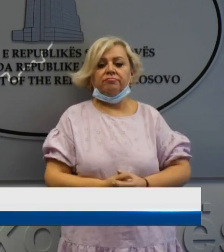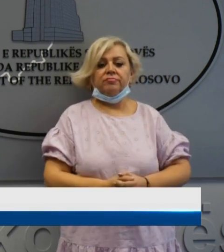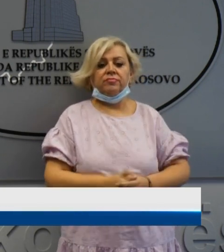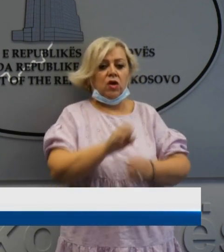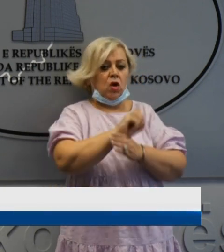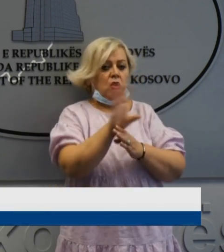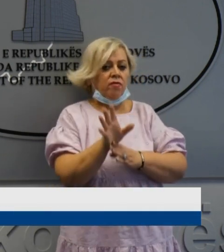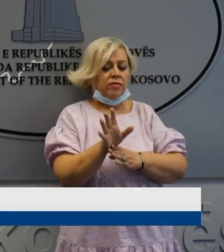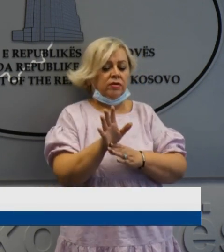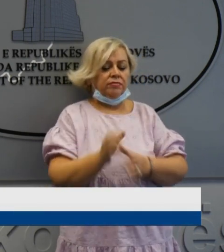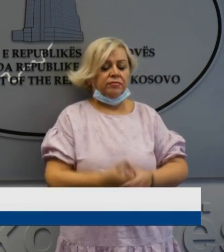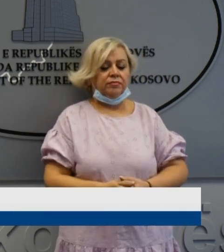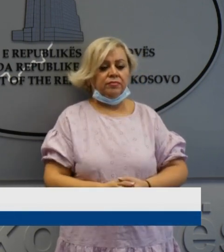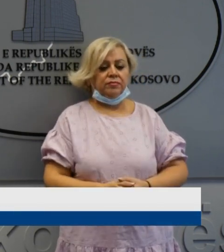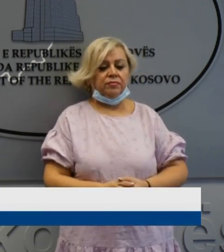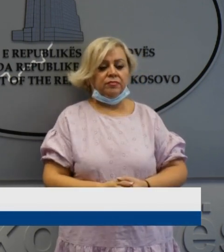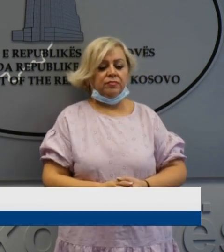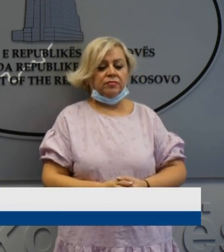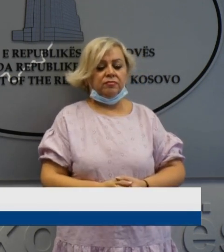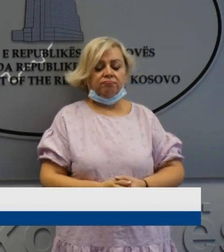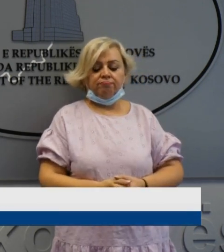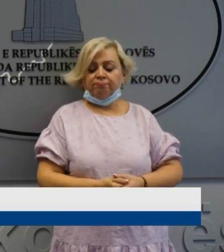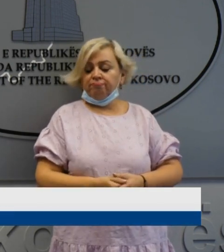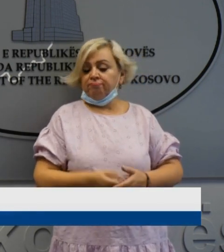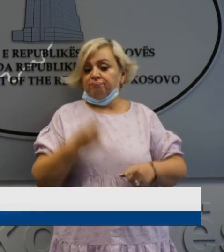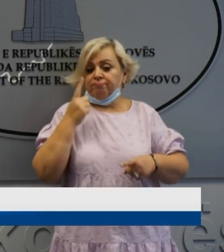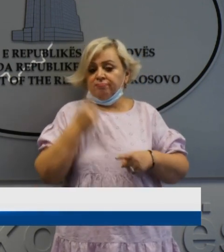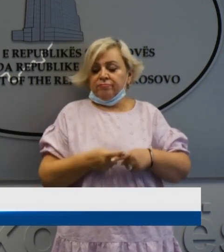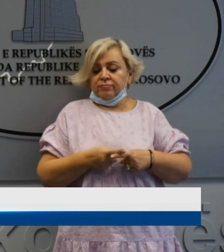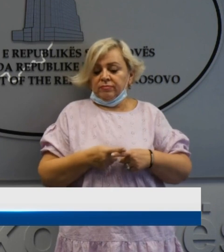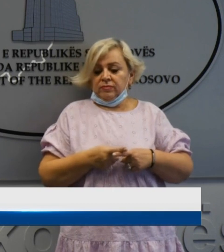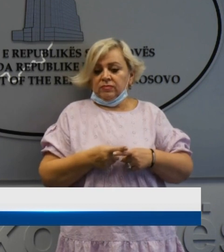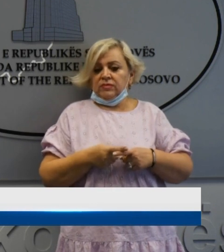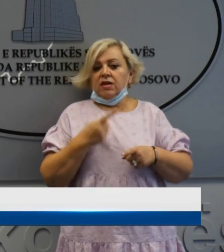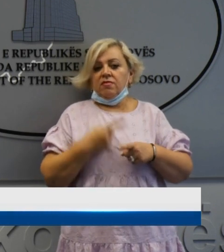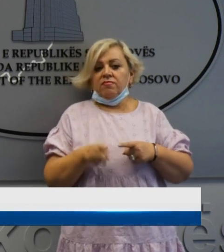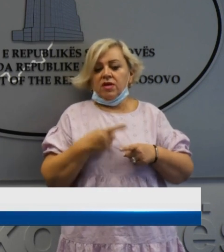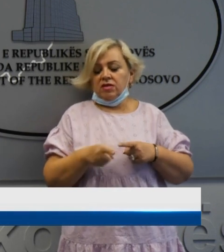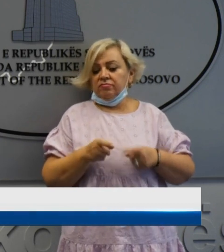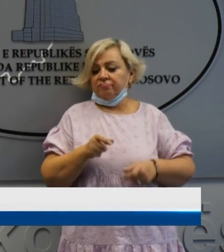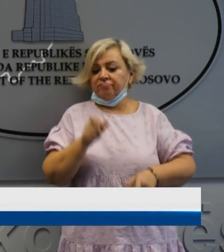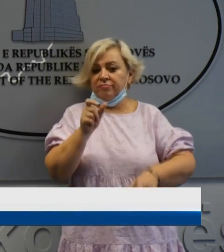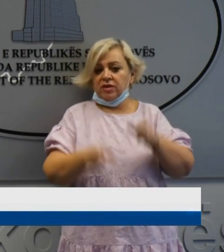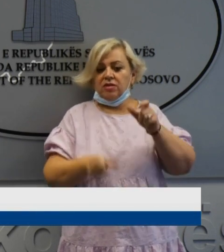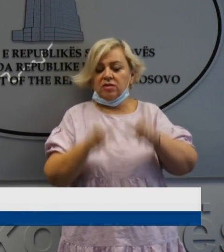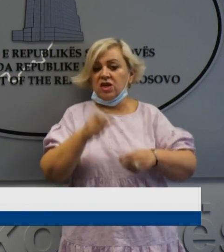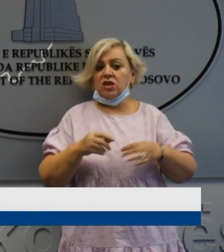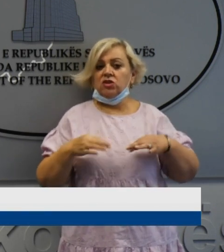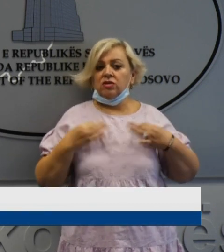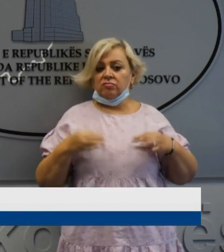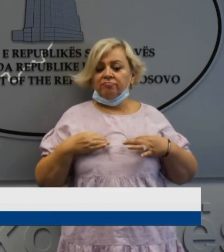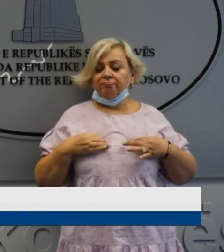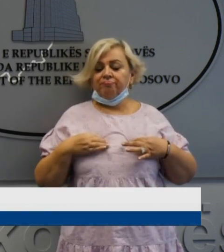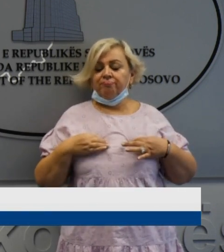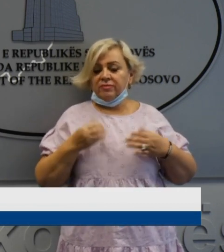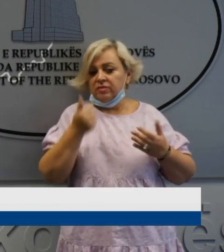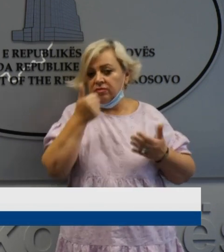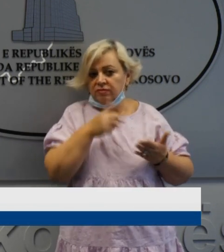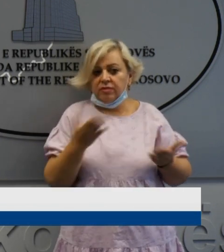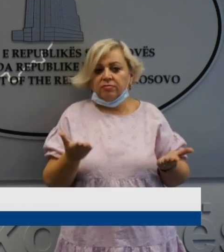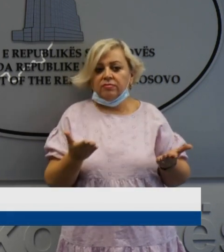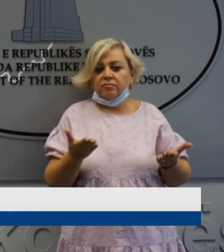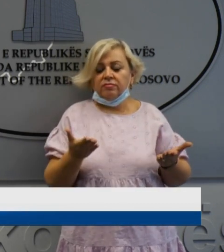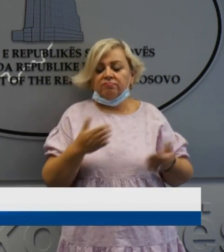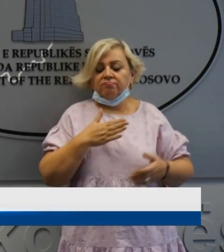me COVID-19. Por natyrisht, kjo nuk mvaret vetëm nga personeli shëndetësorë dhe me atë se çfarë